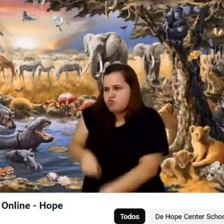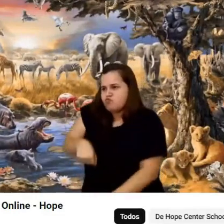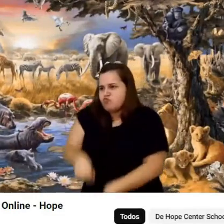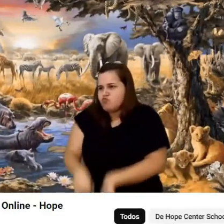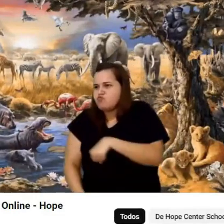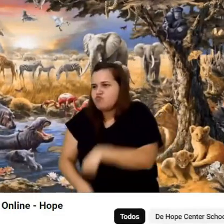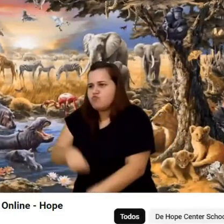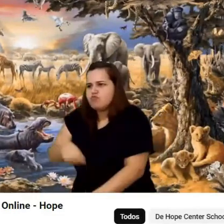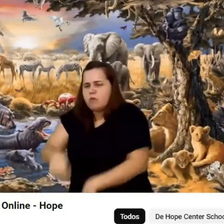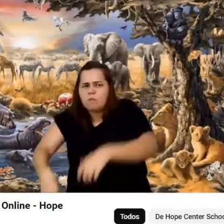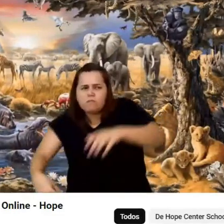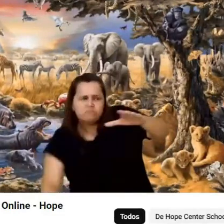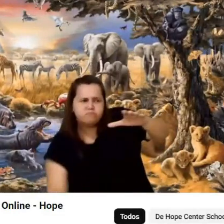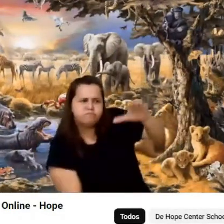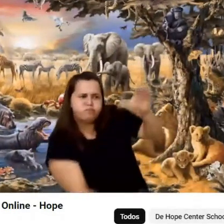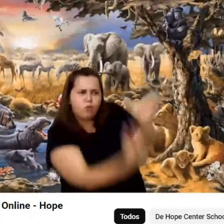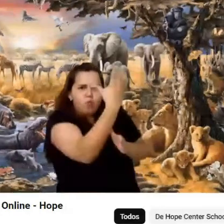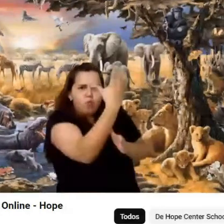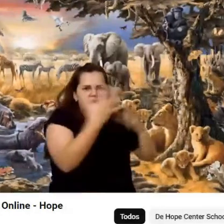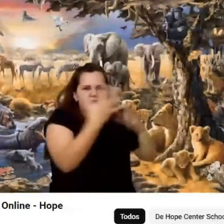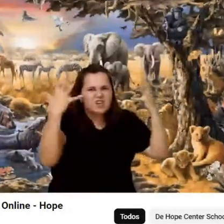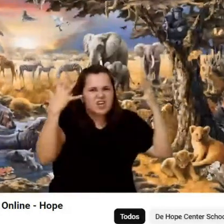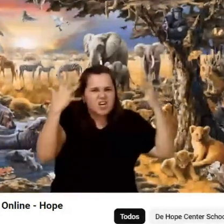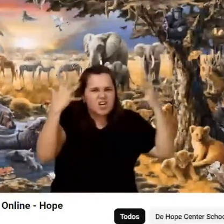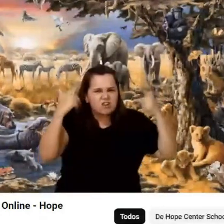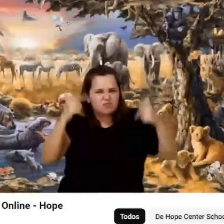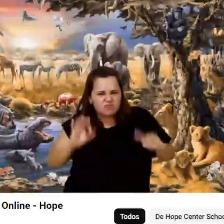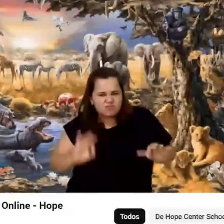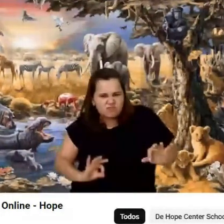o leão, o orangotango,